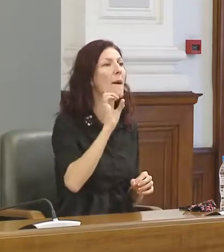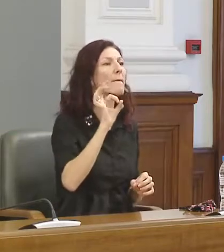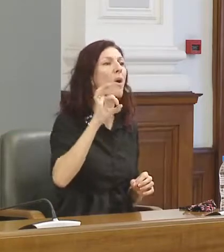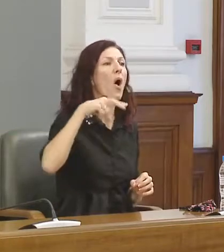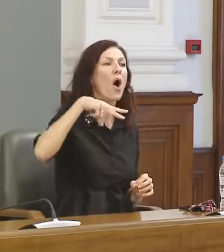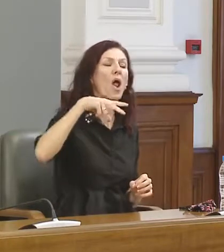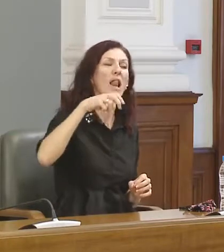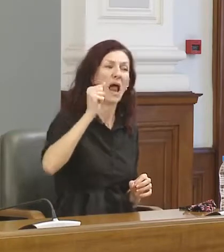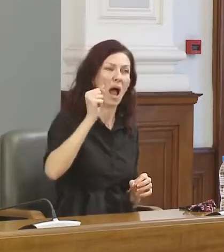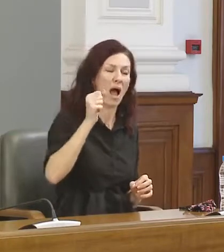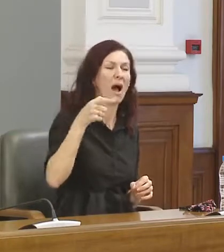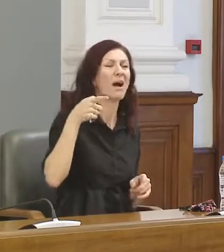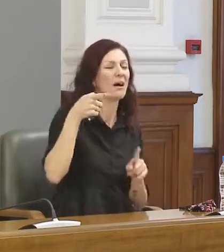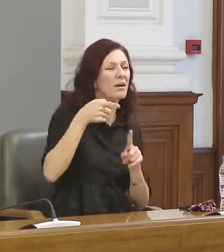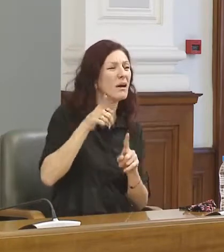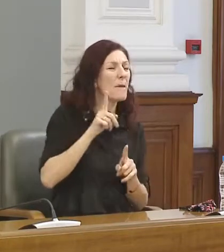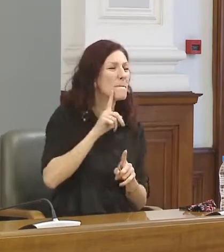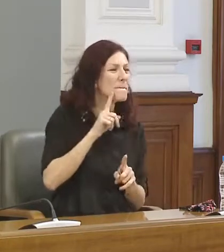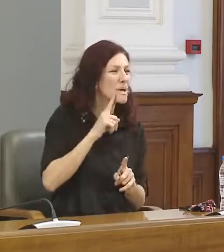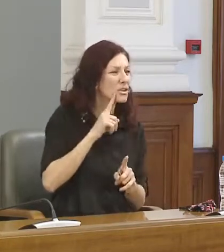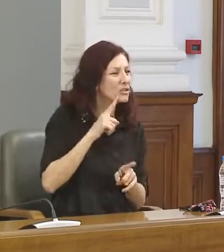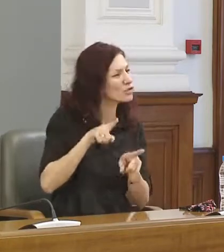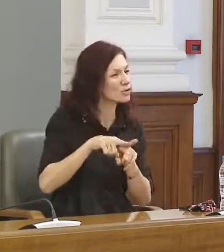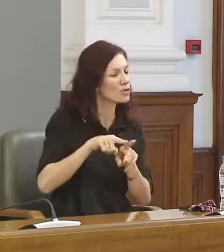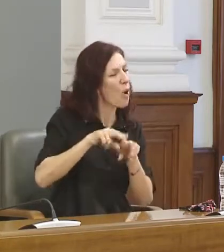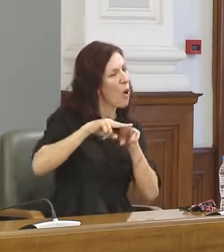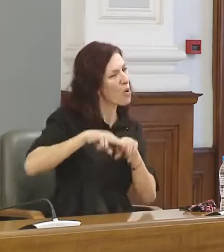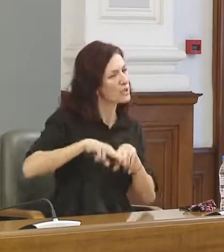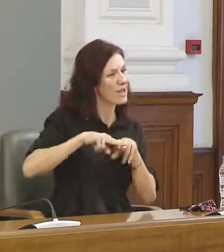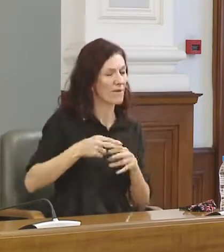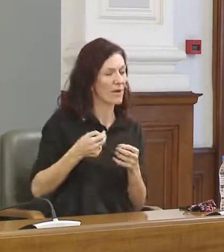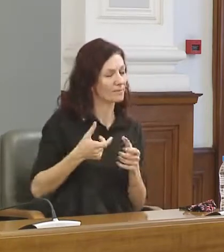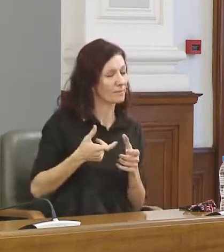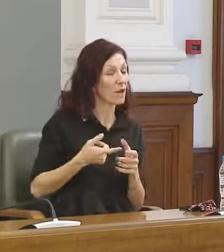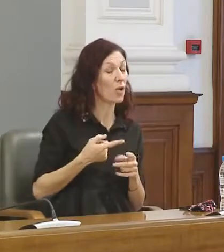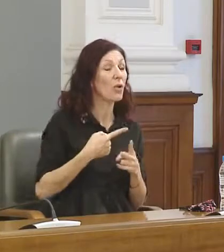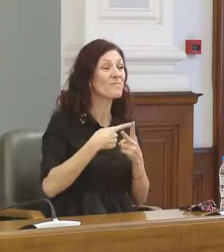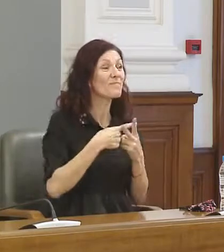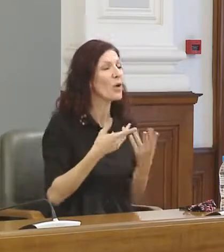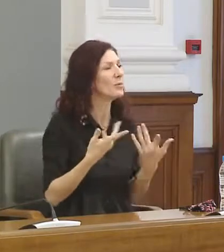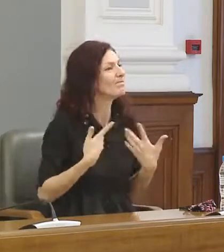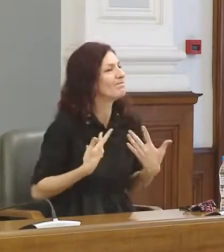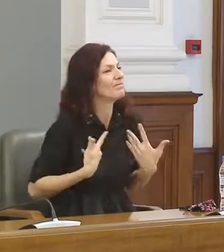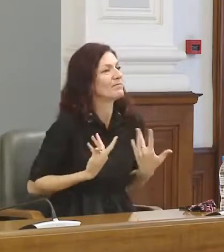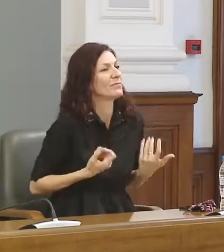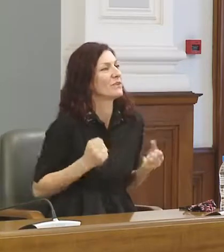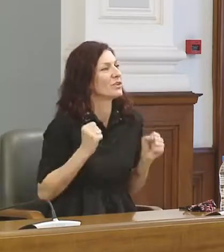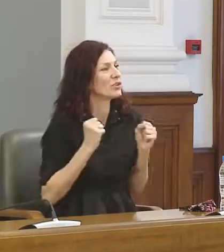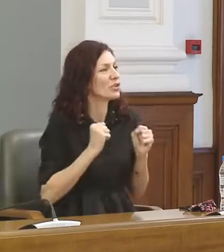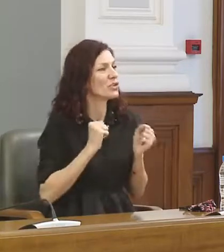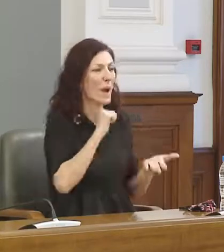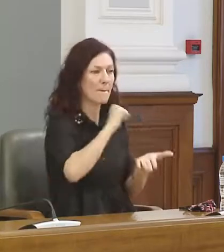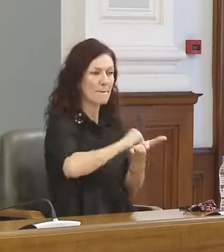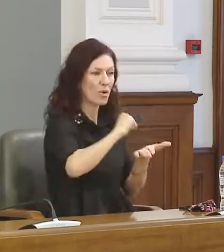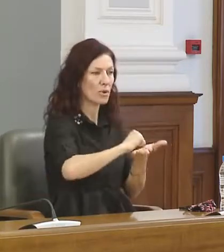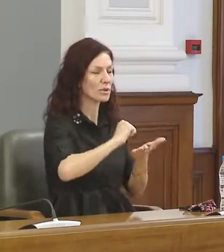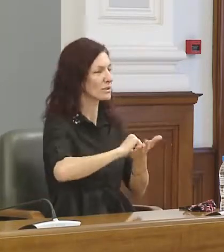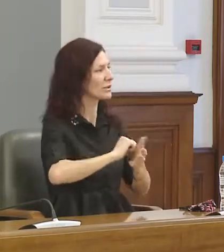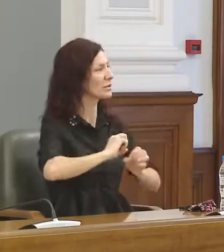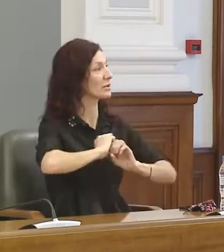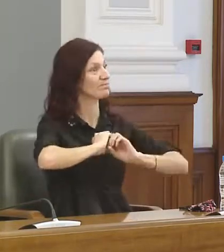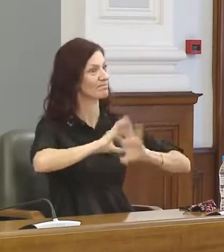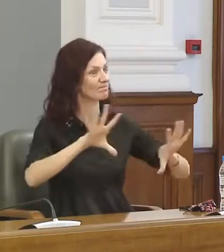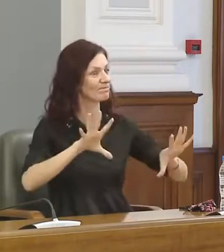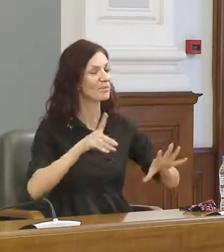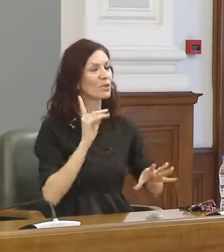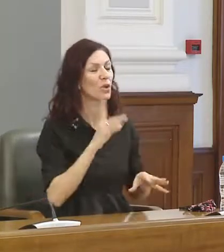мъжете. Същото ще е и с коронавируса, но чакаме публикации, които широко ще разгласите, защото